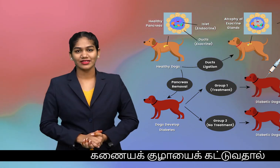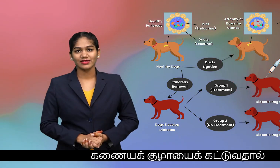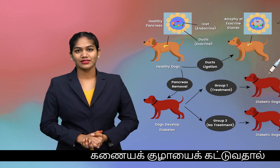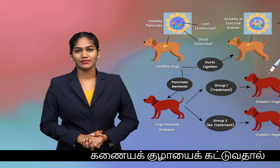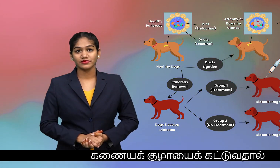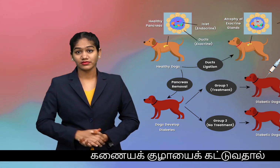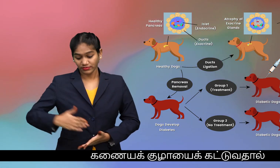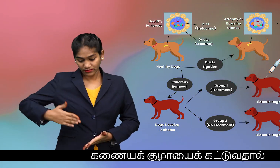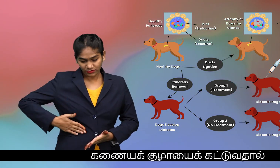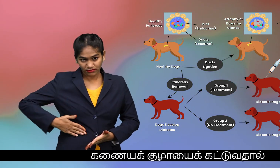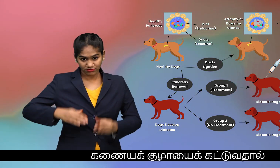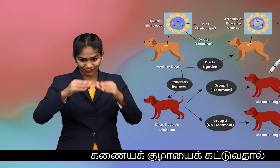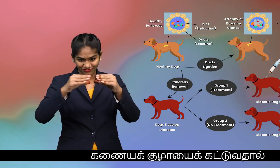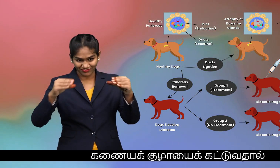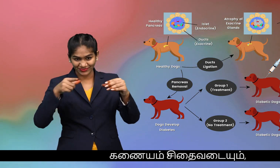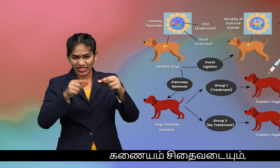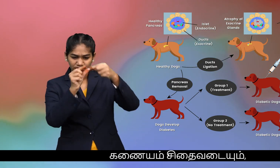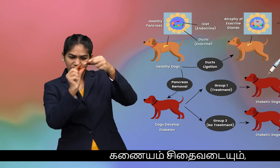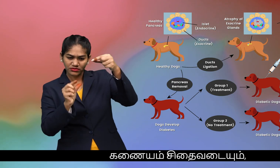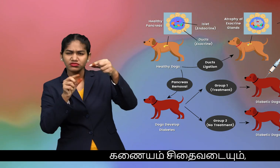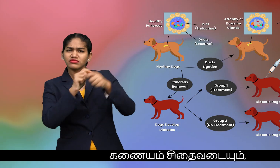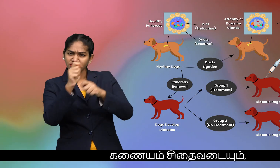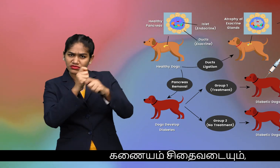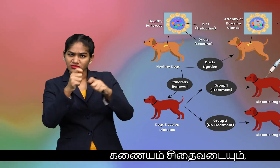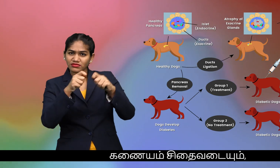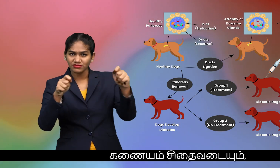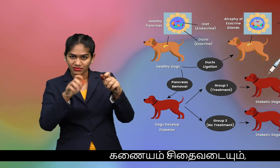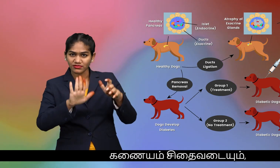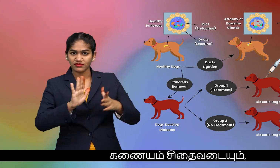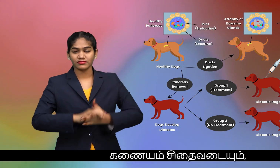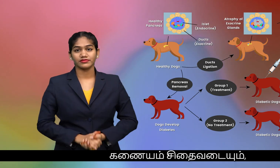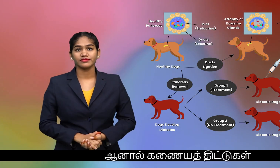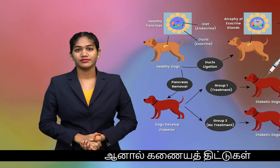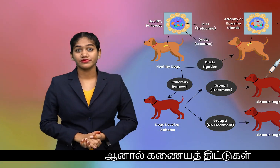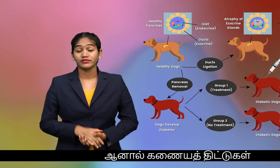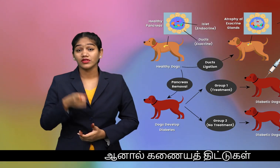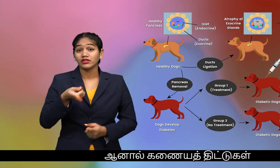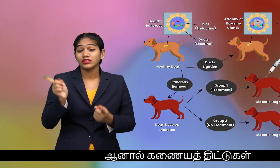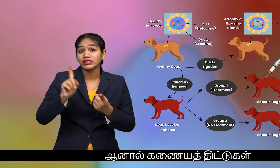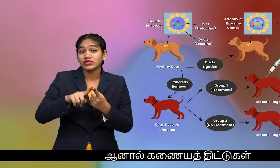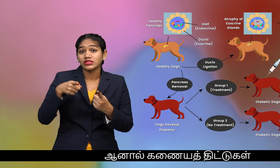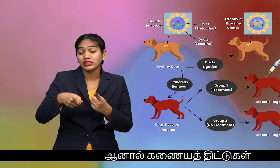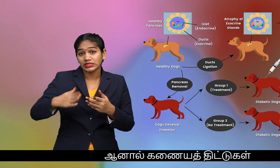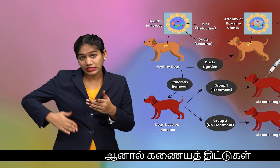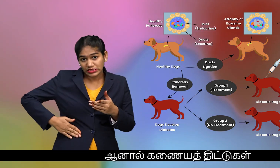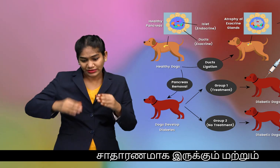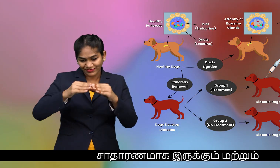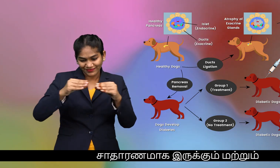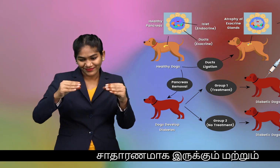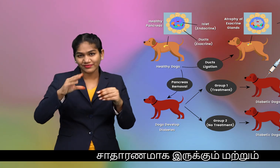கணைய குழாய் கட்டுவதால் கணையம் சிதைவடையும். ஆனால் கணைய திட்டுக்கள்